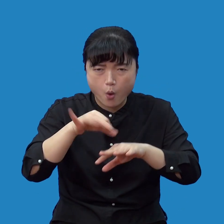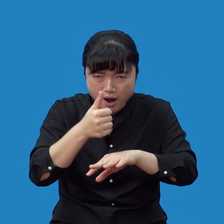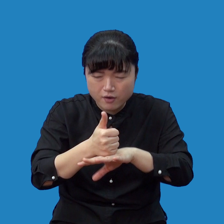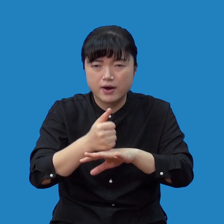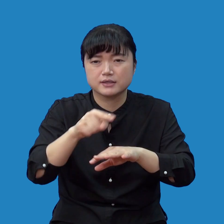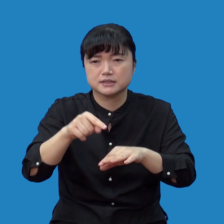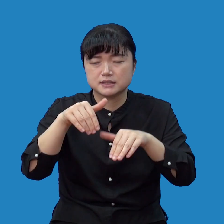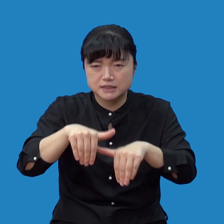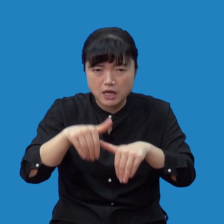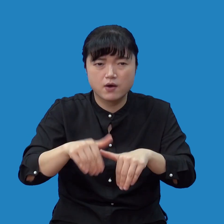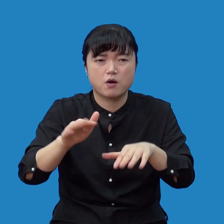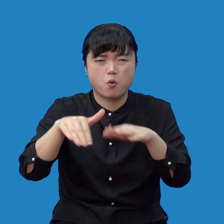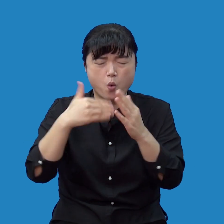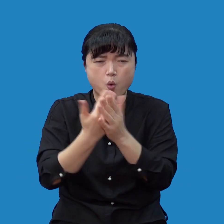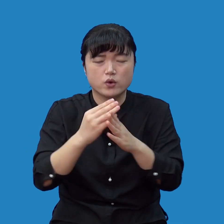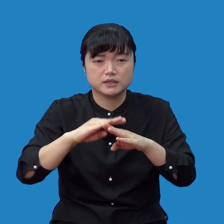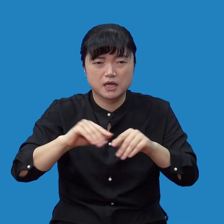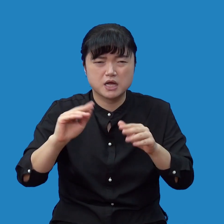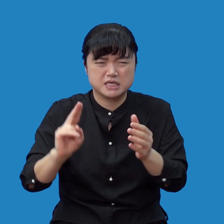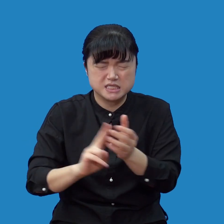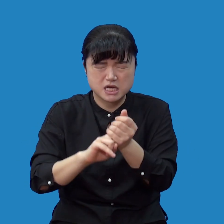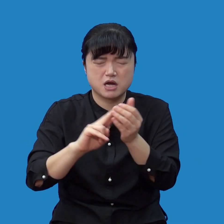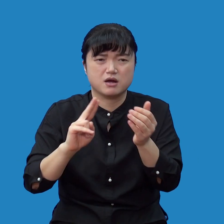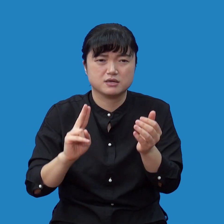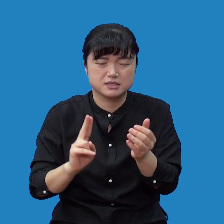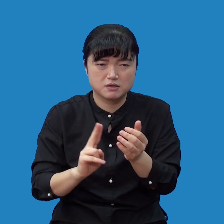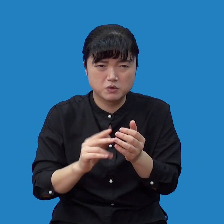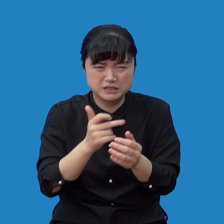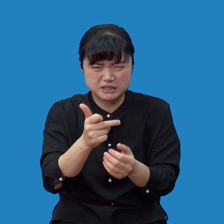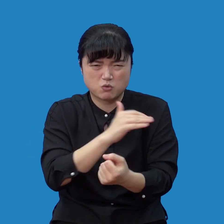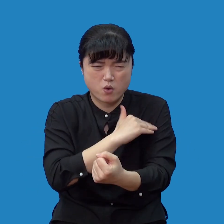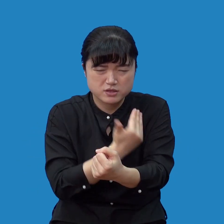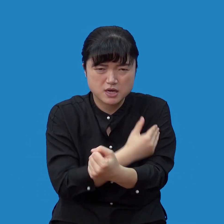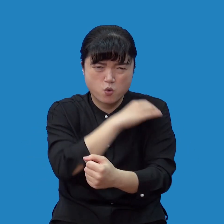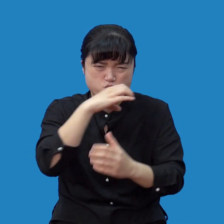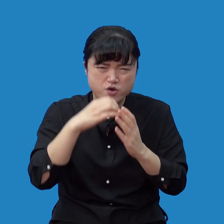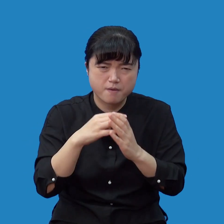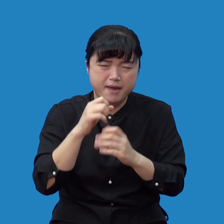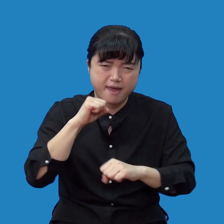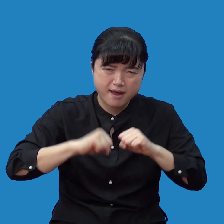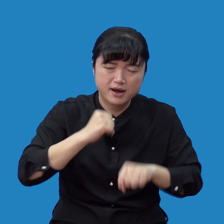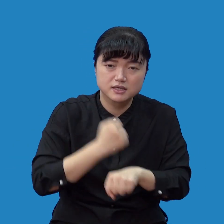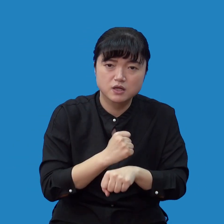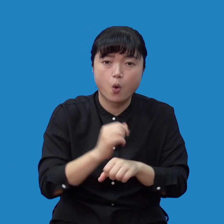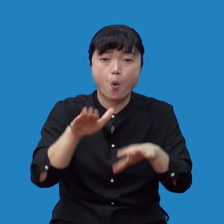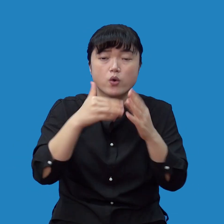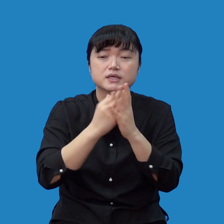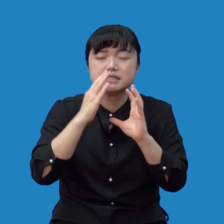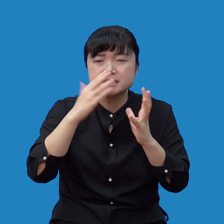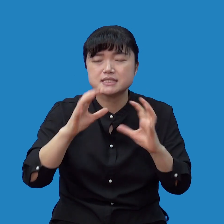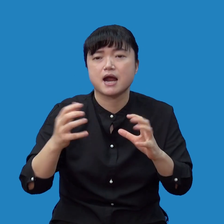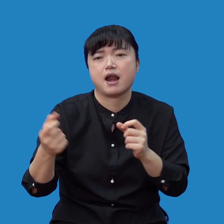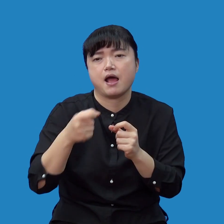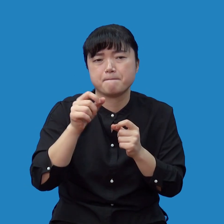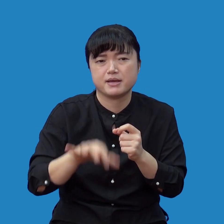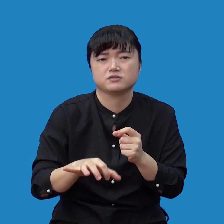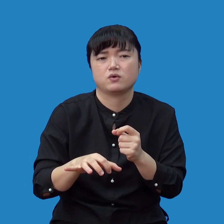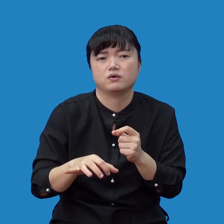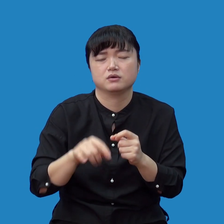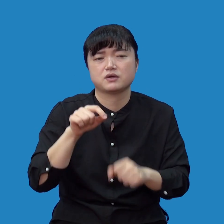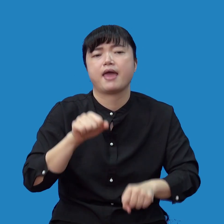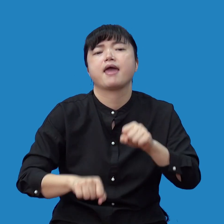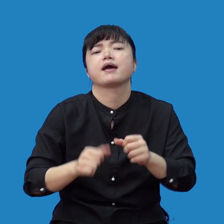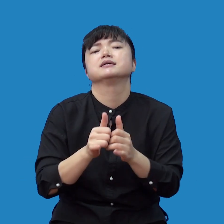온 땅의 모든 이적과 기사와 모든 큰 권능과 위엄을 행하게 하심에 온 이스라엘 목견에서 그것을 행한